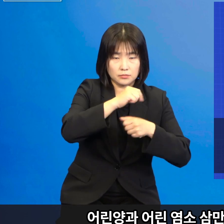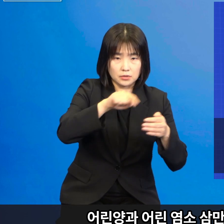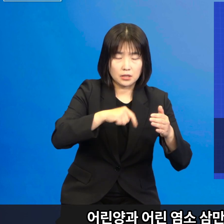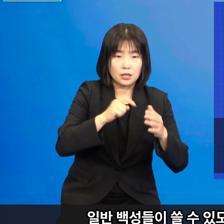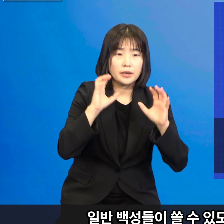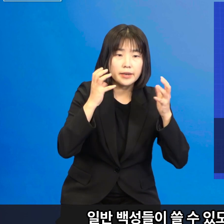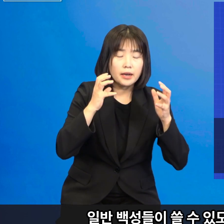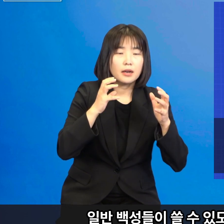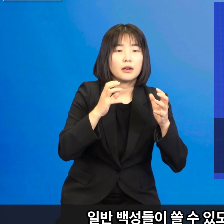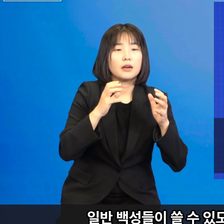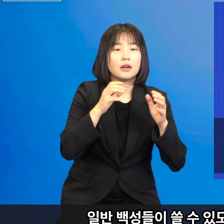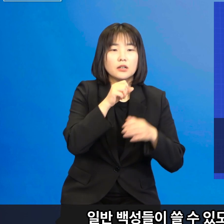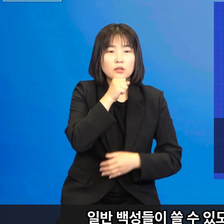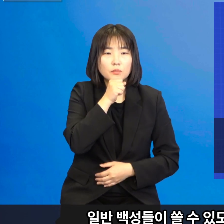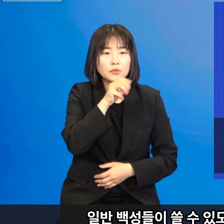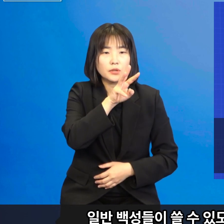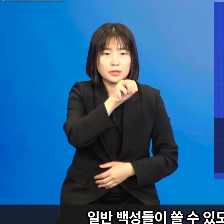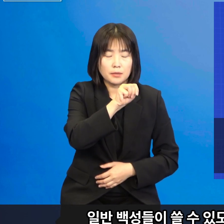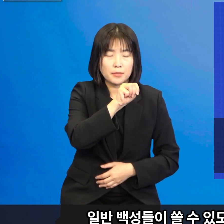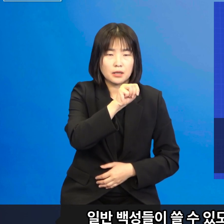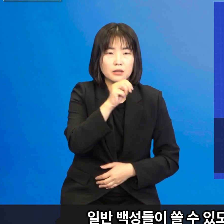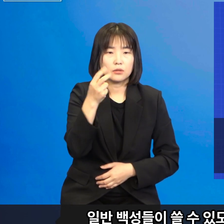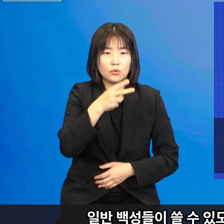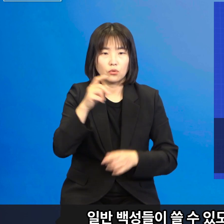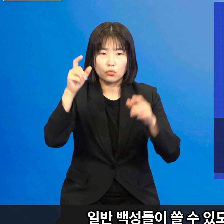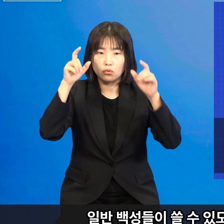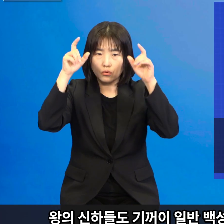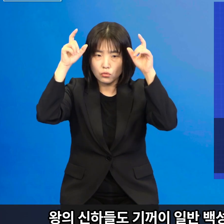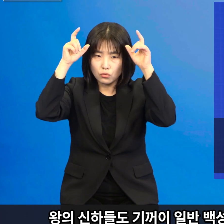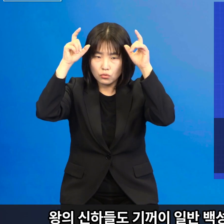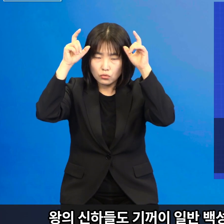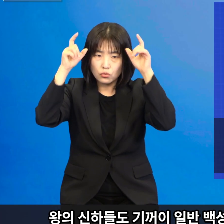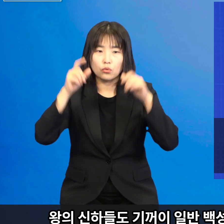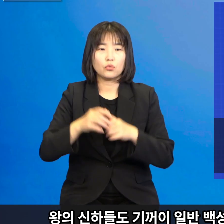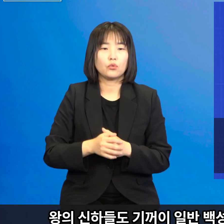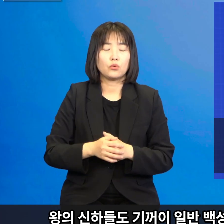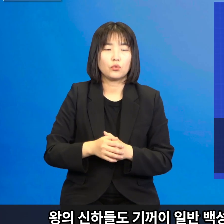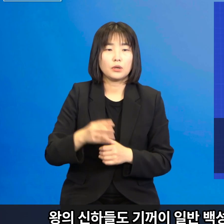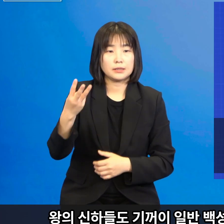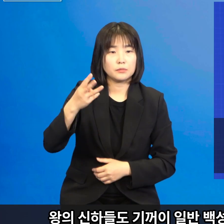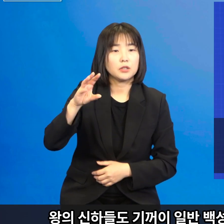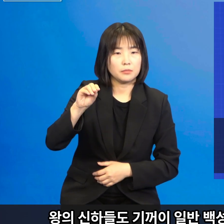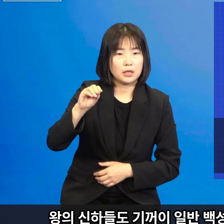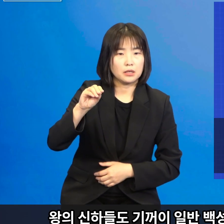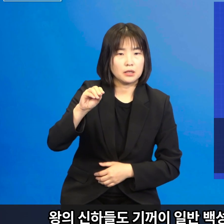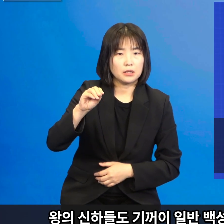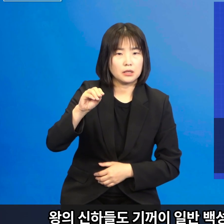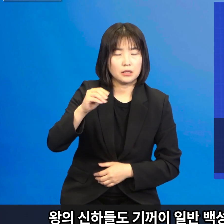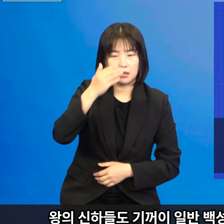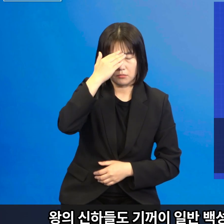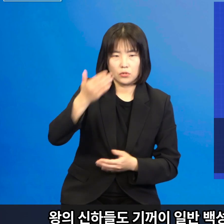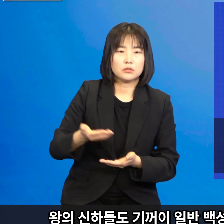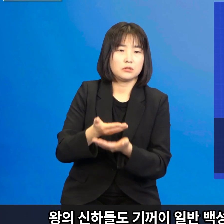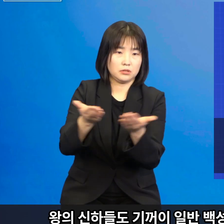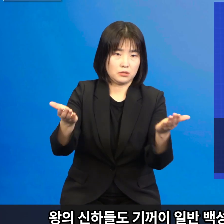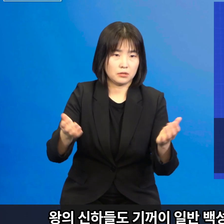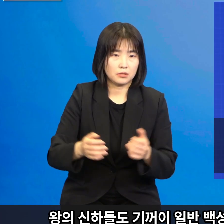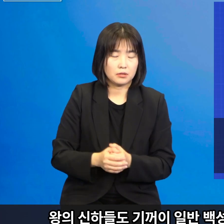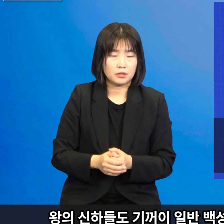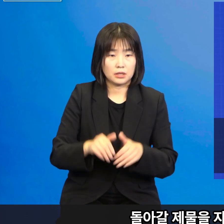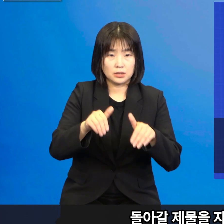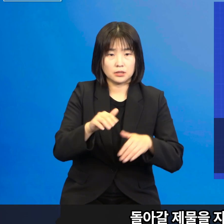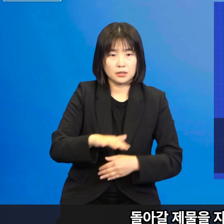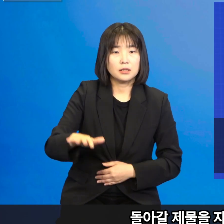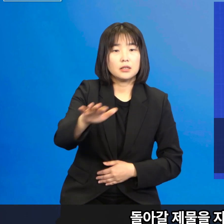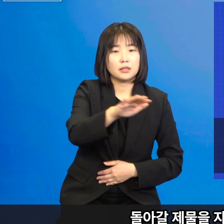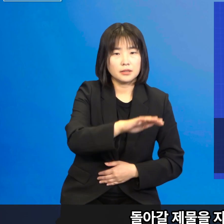마리를 일반 백성들이 쓸 수 있도록 백성에게 거저 주었다. 왕의 신하들도 기꺼이 일반 백성과 제사장들과 레위